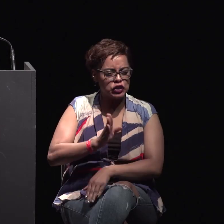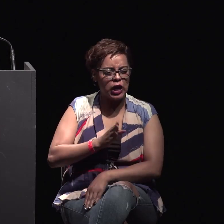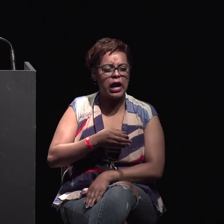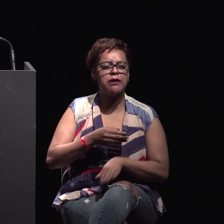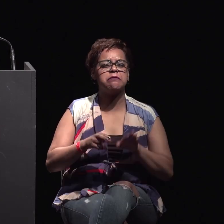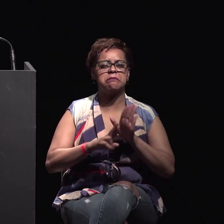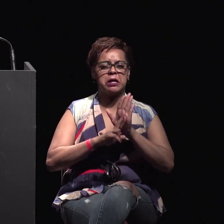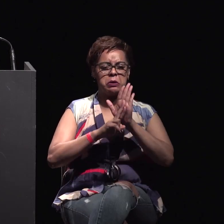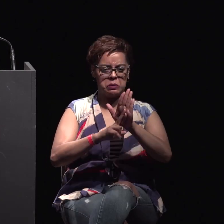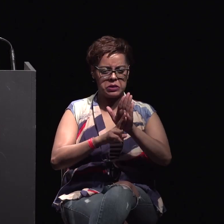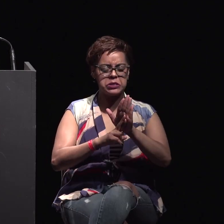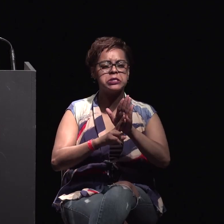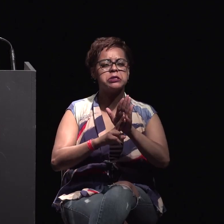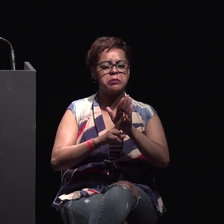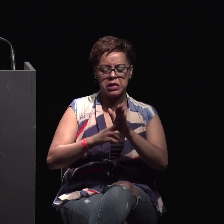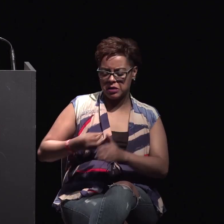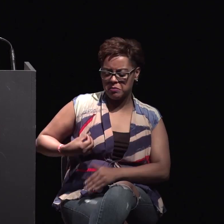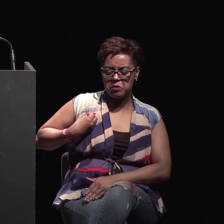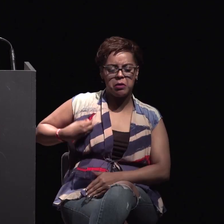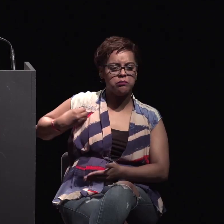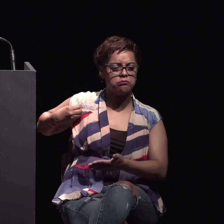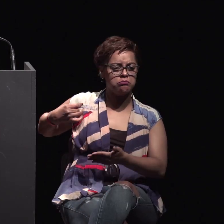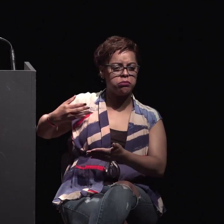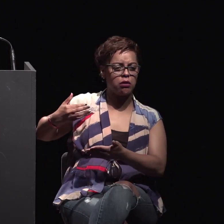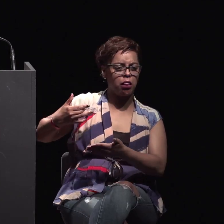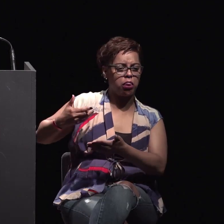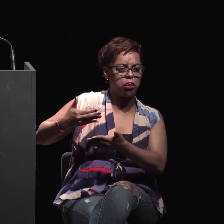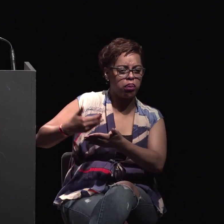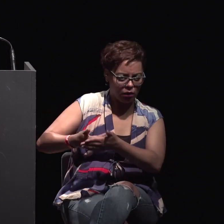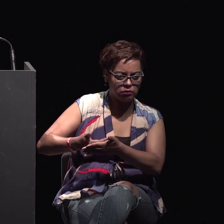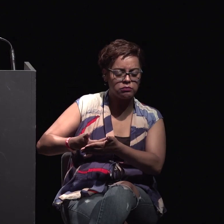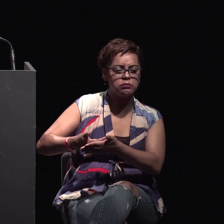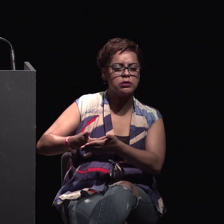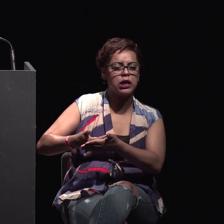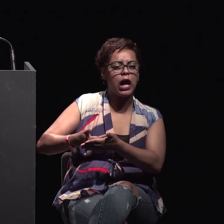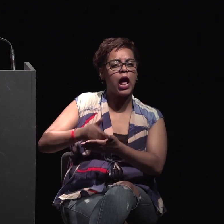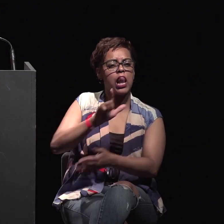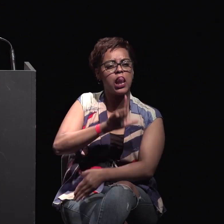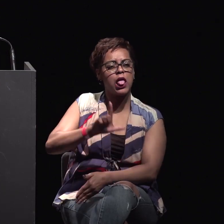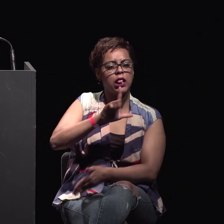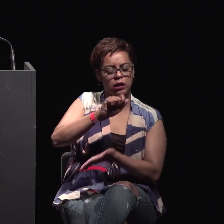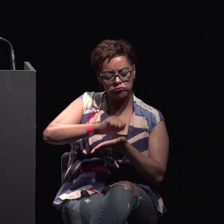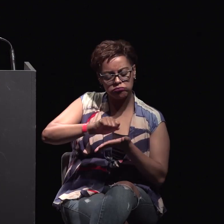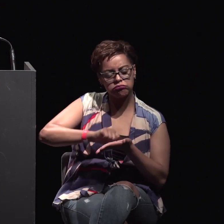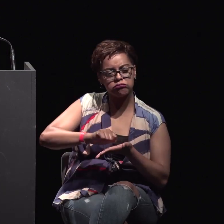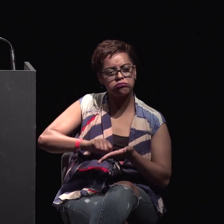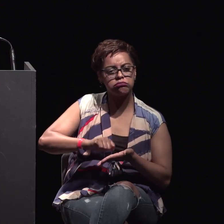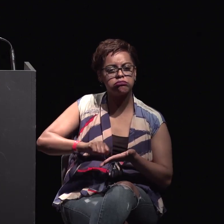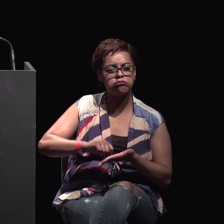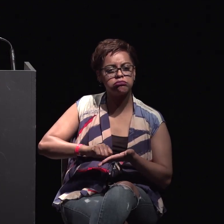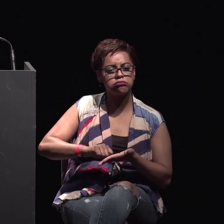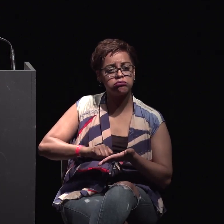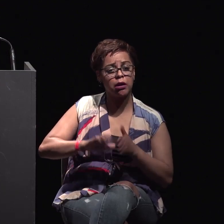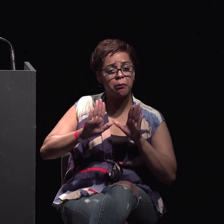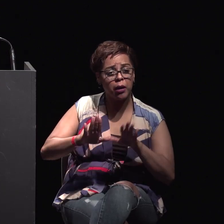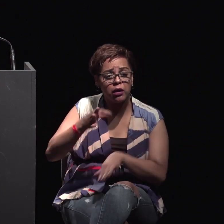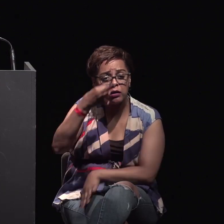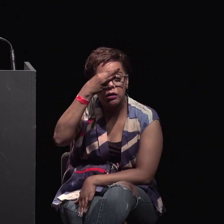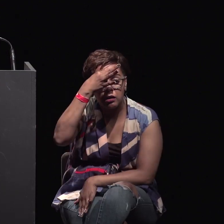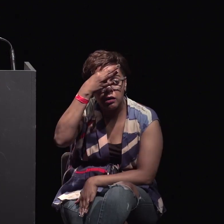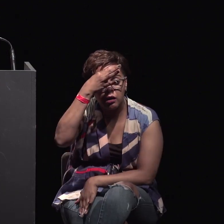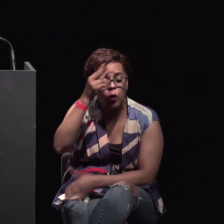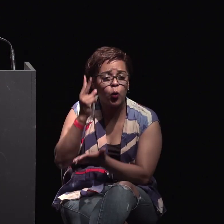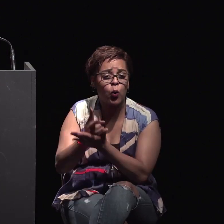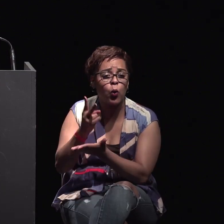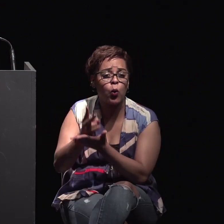reconhecimento por uma vida inteira dedicada à literatura, ela continua